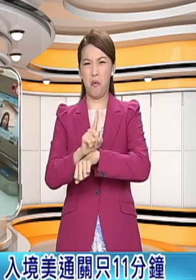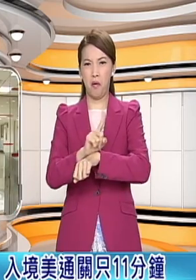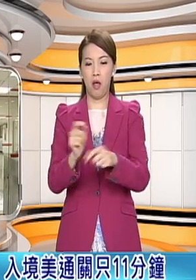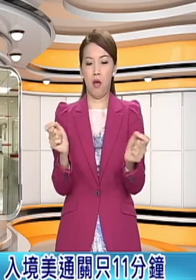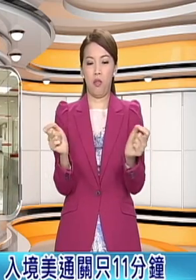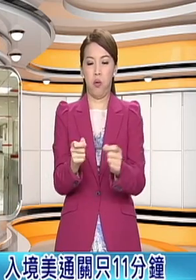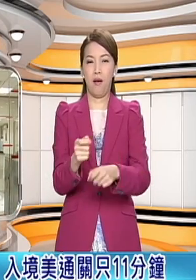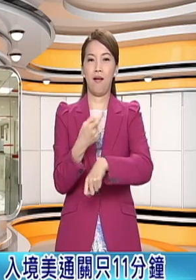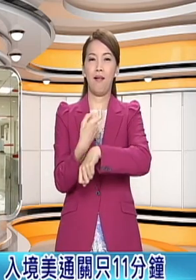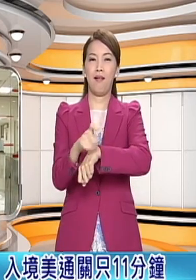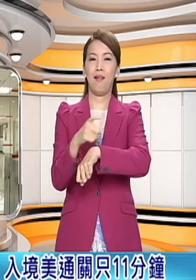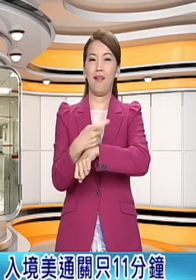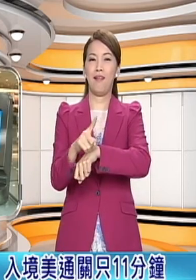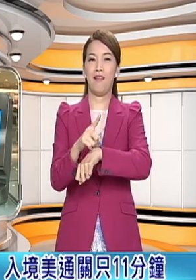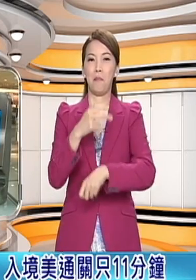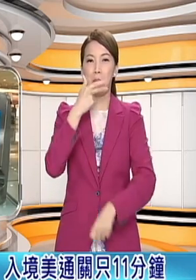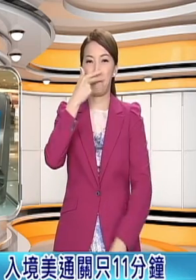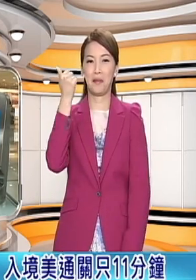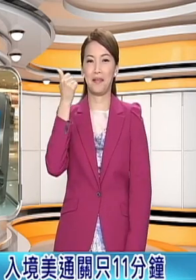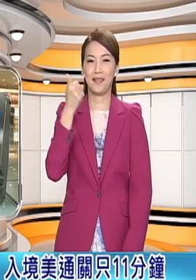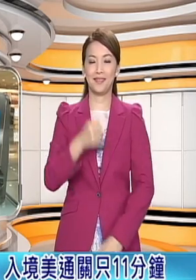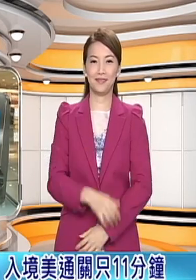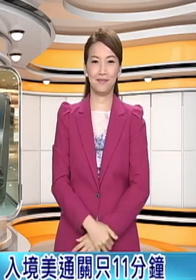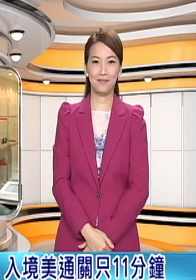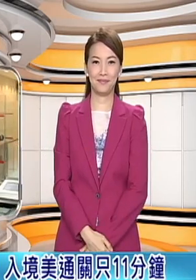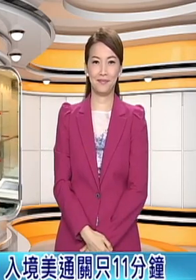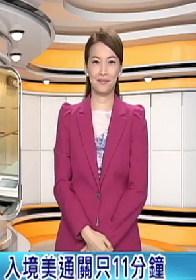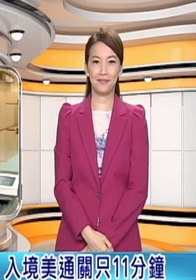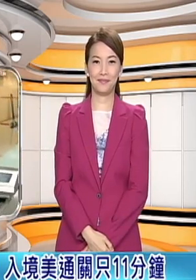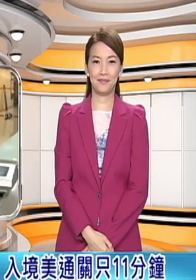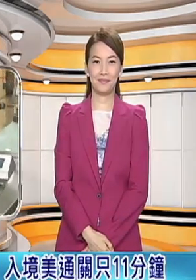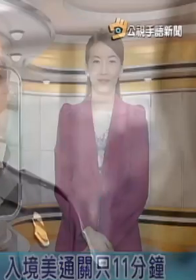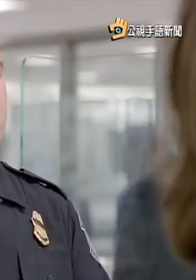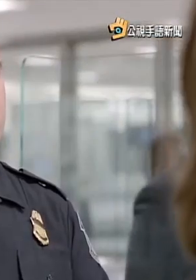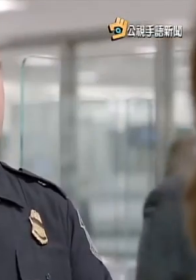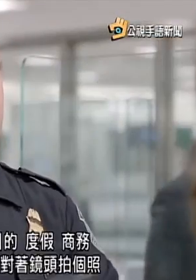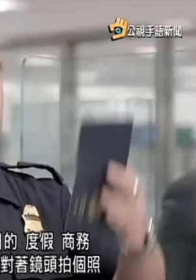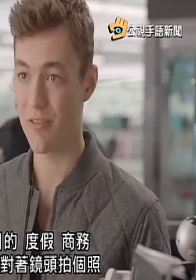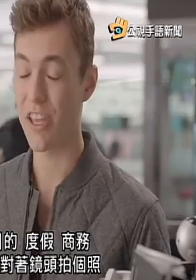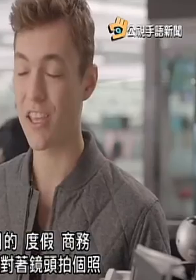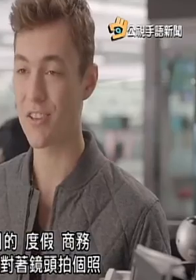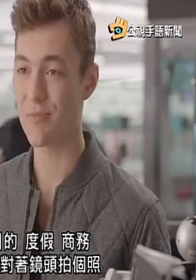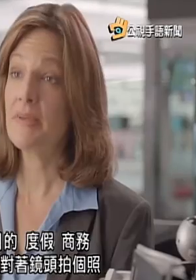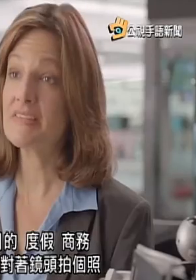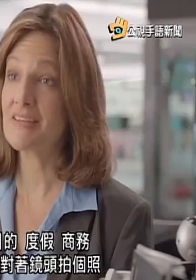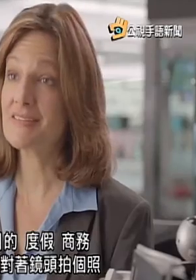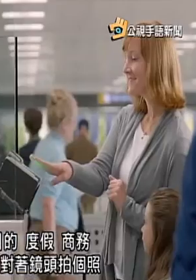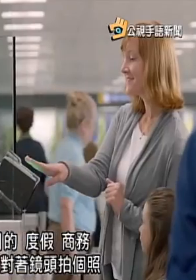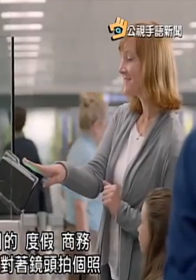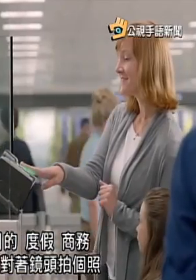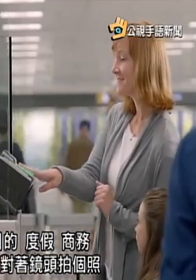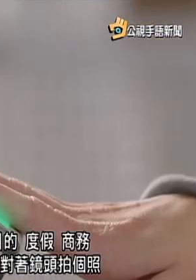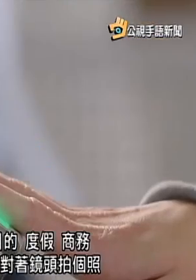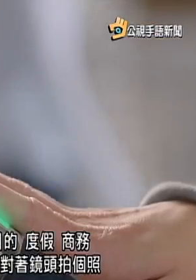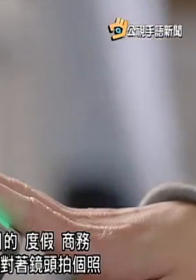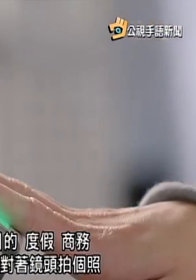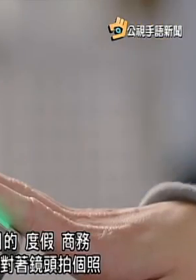小时缩短为11分钟。 What is the purpose of your trip? Vacation. Business. You may also have your fingerprints and photo